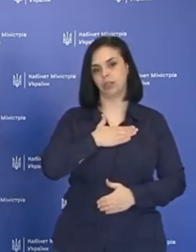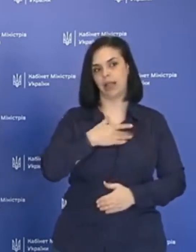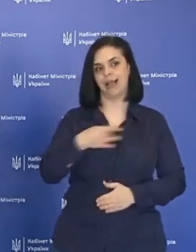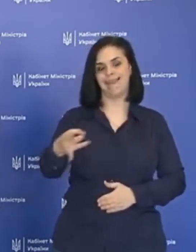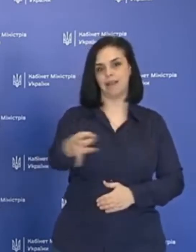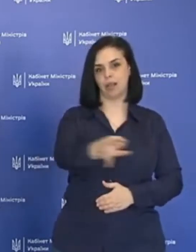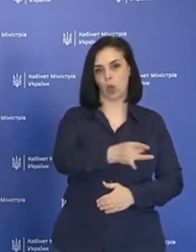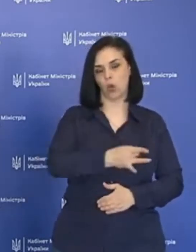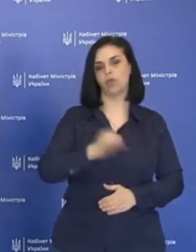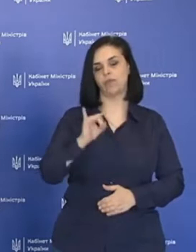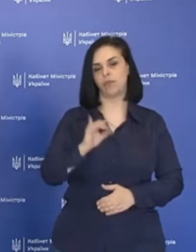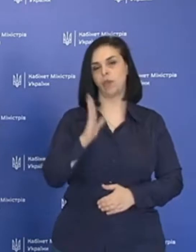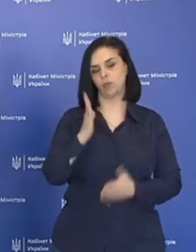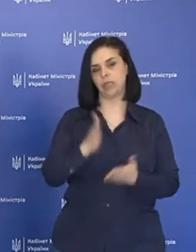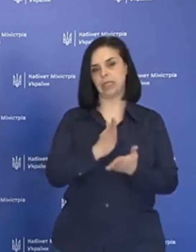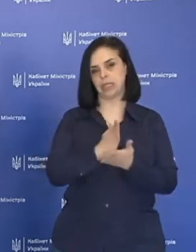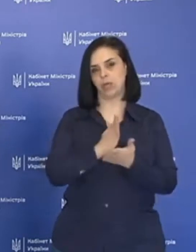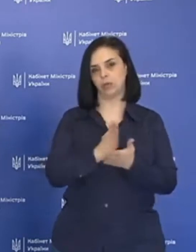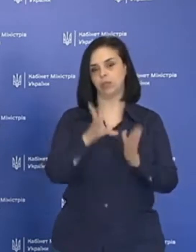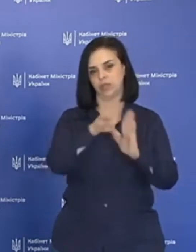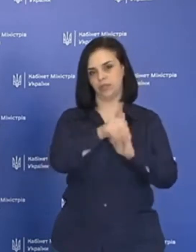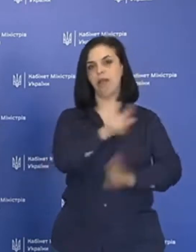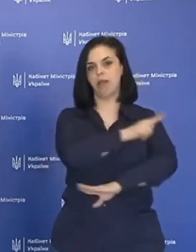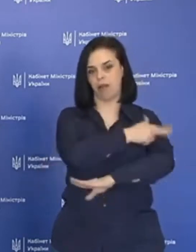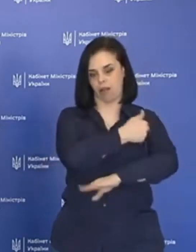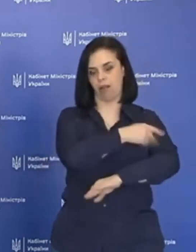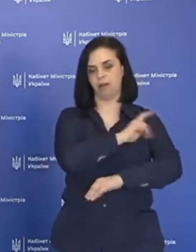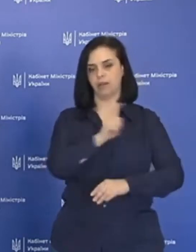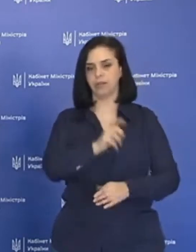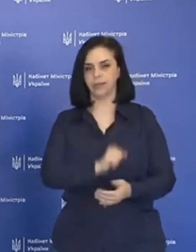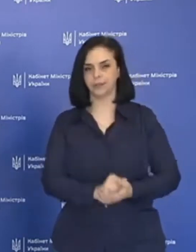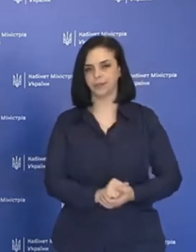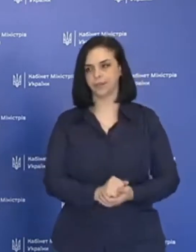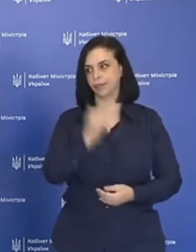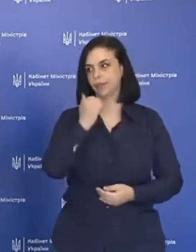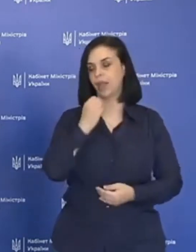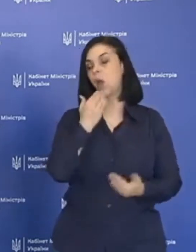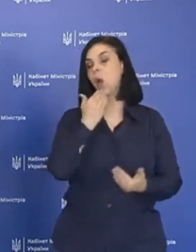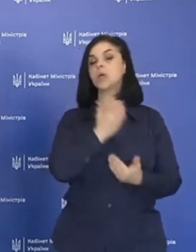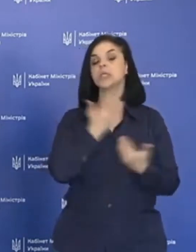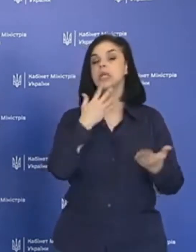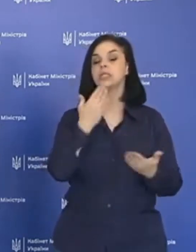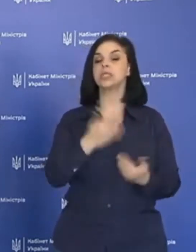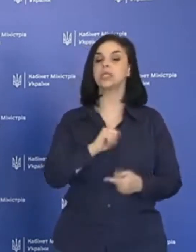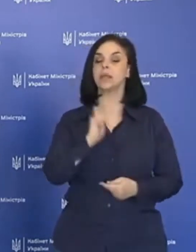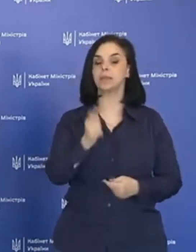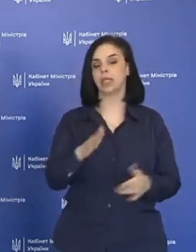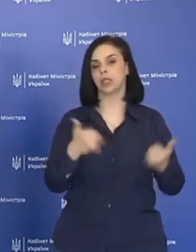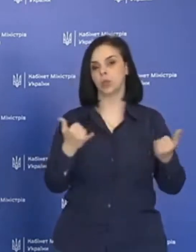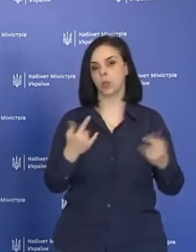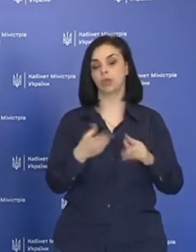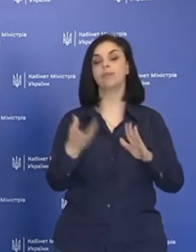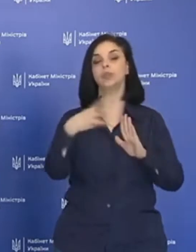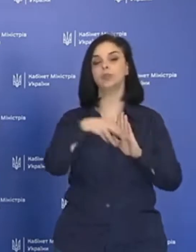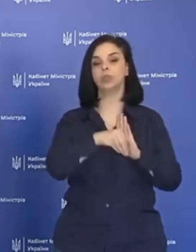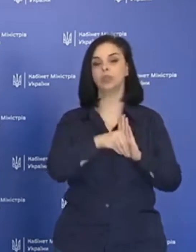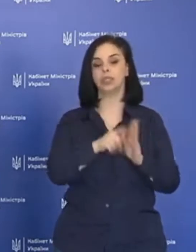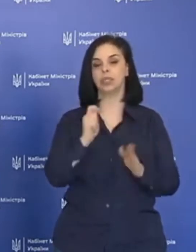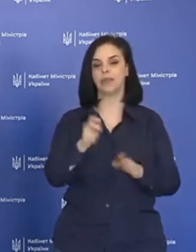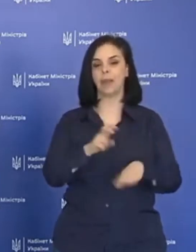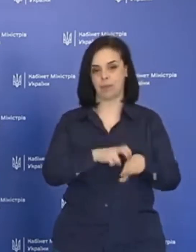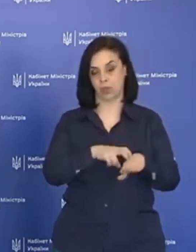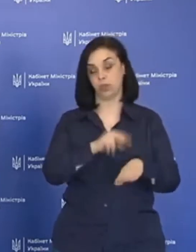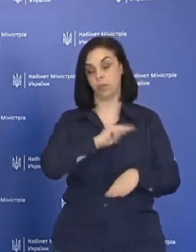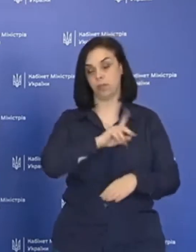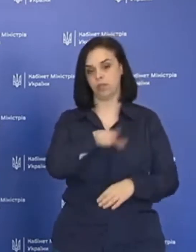до наших регіонів і буде знаходитися в лікарнях. Дякуємо. І останнє запитання на сьогодні, яке в тому числі ставлять і